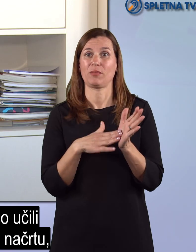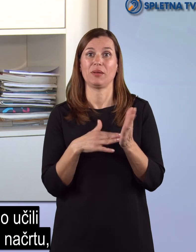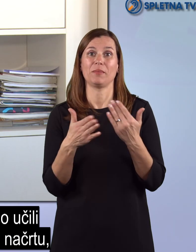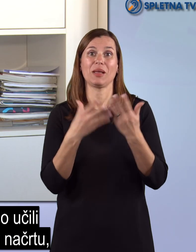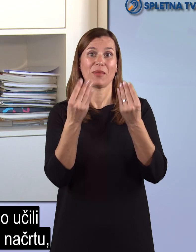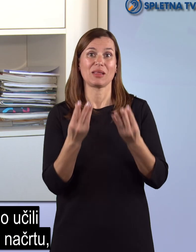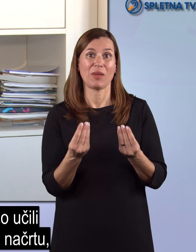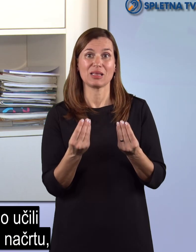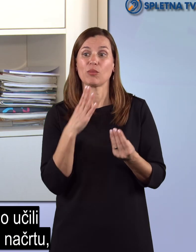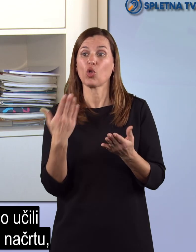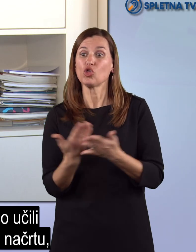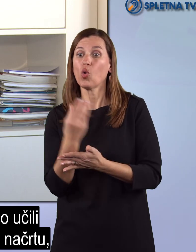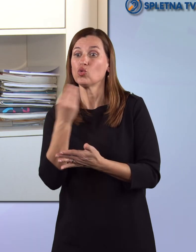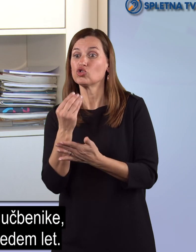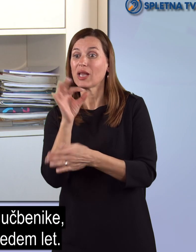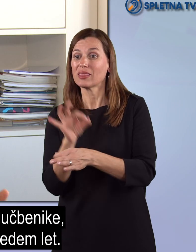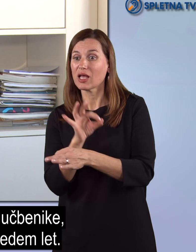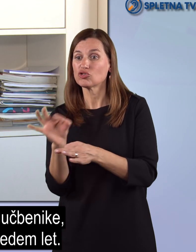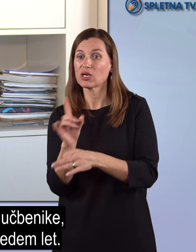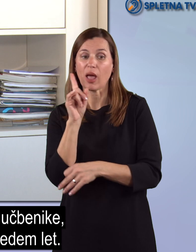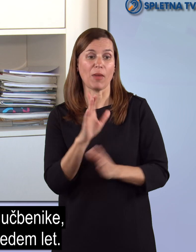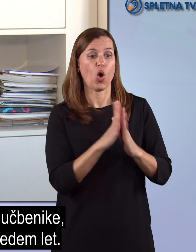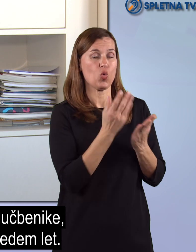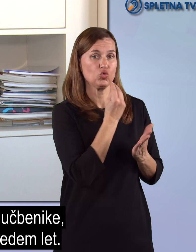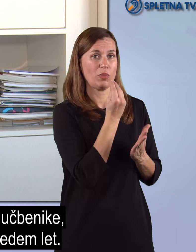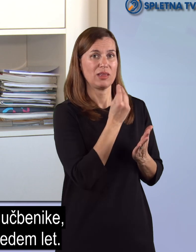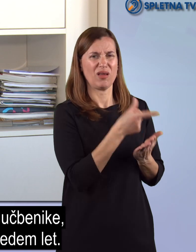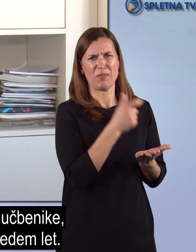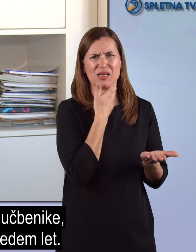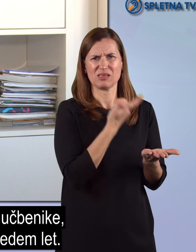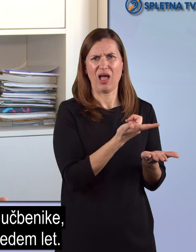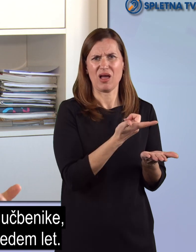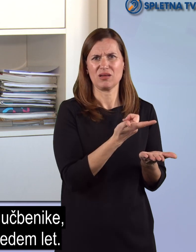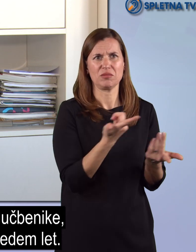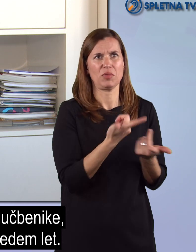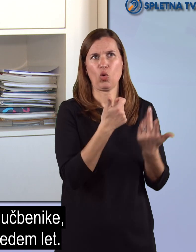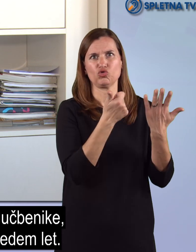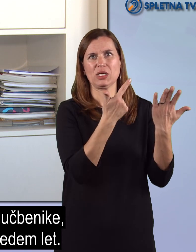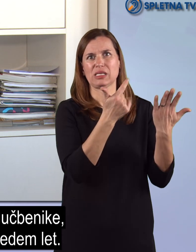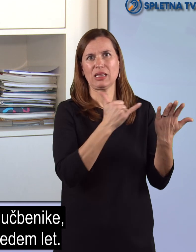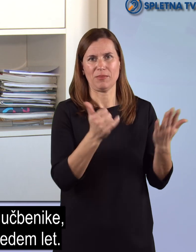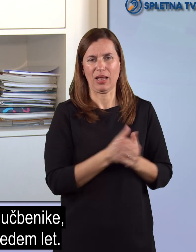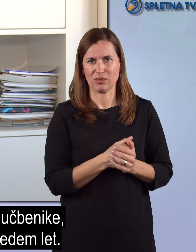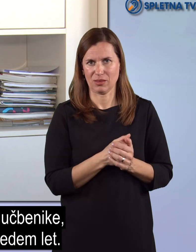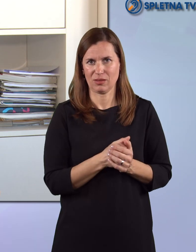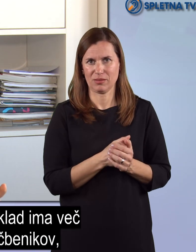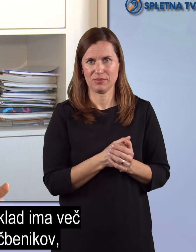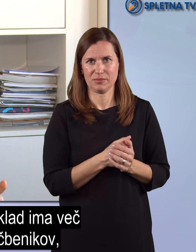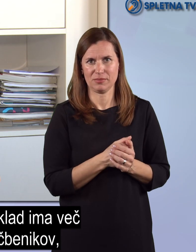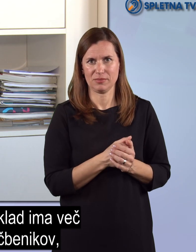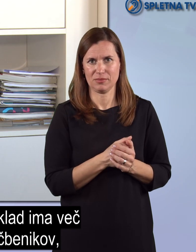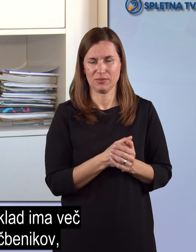pri matematiki učili po novem učnem načrtu, uporabljali bodo pa učbenike, ki so stari recimo tudi 6 ali 7 let. Pri nas